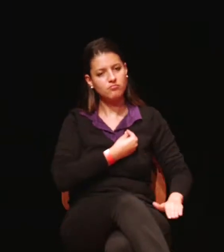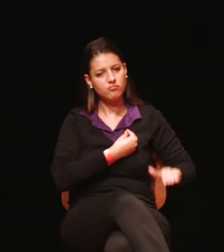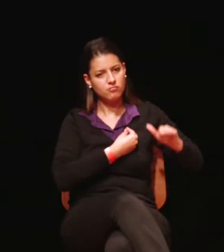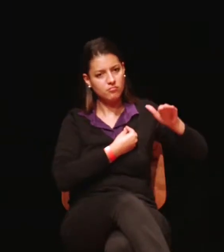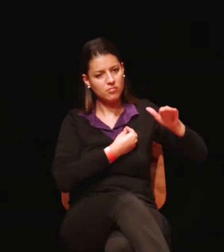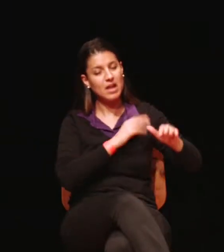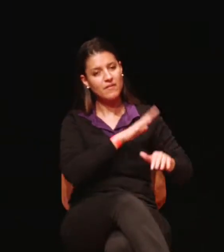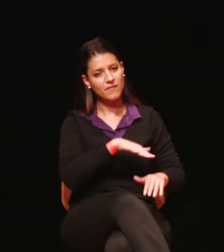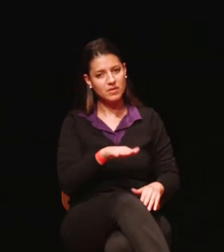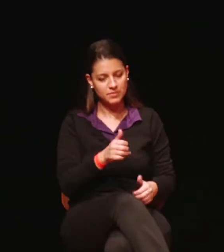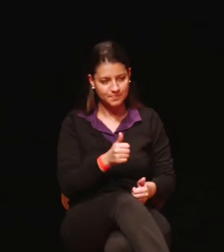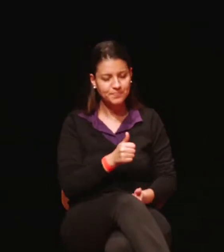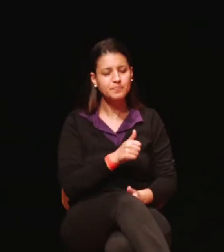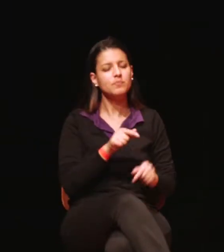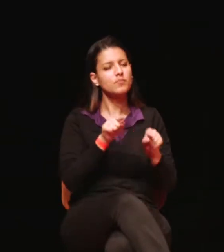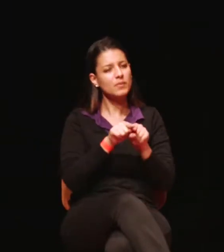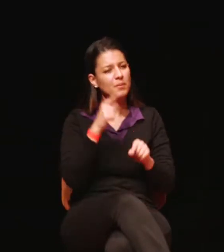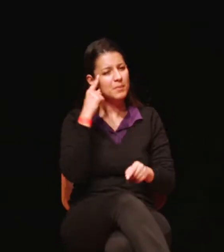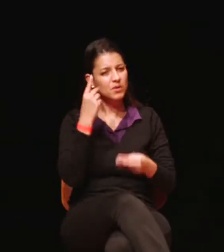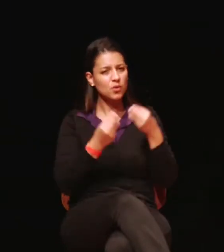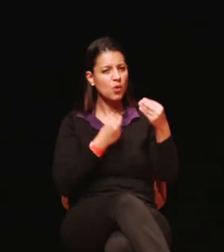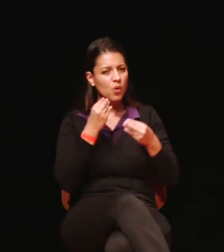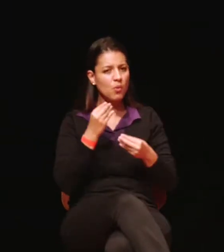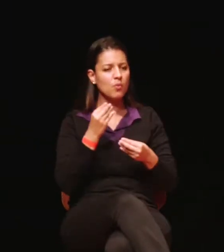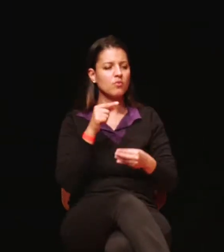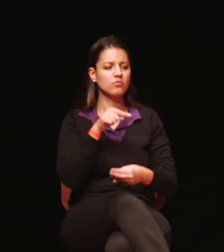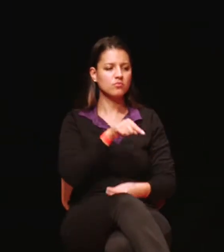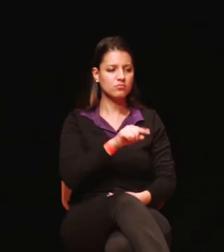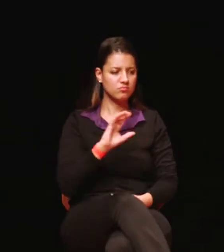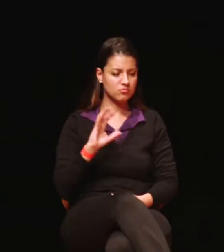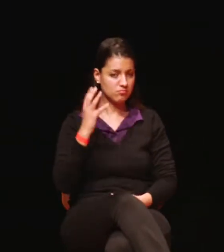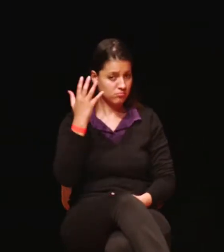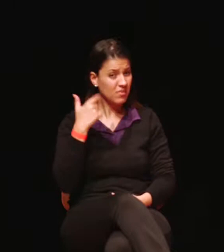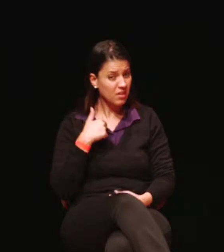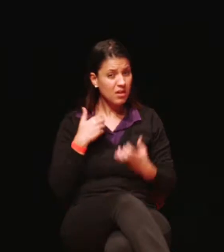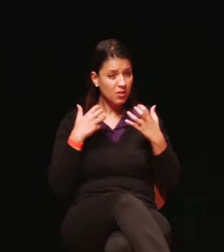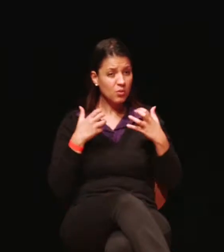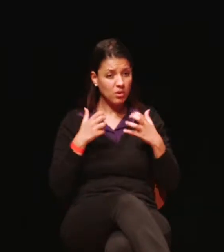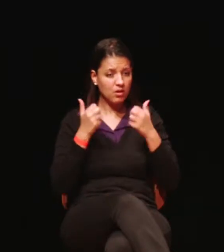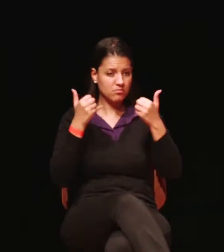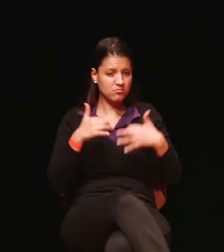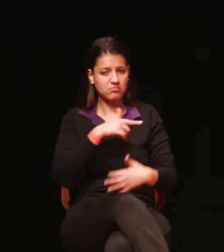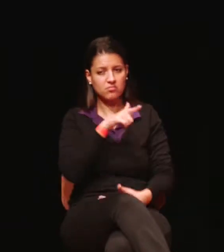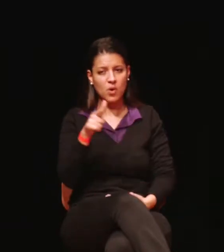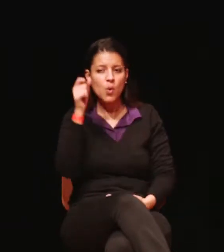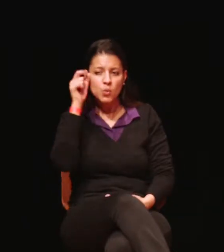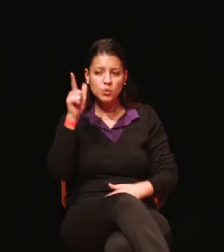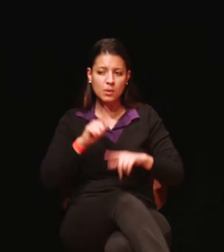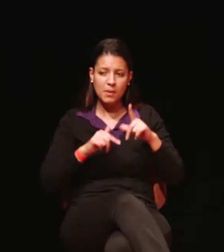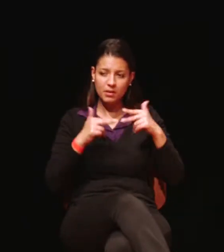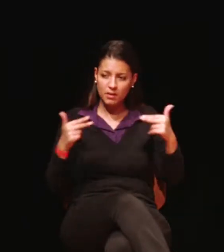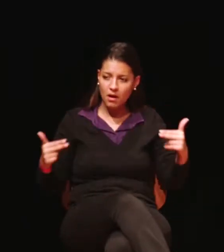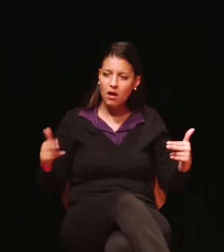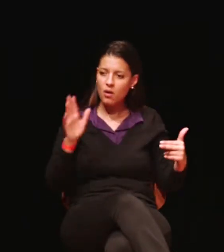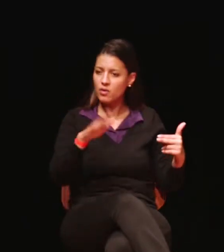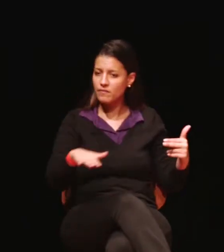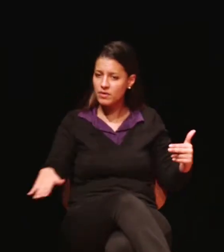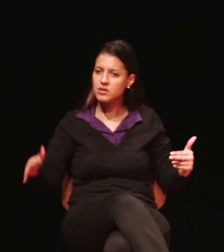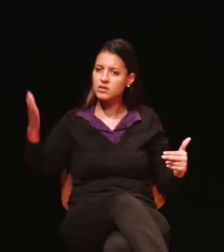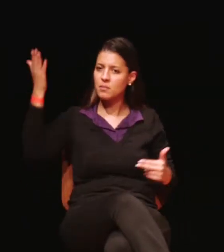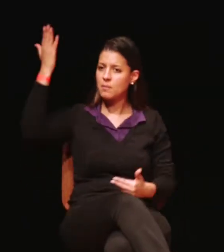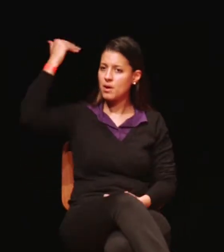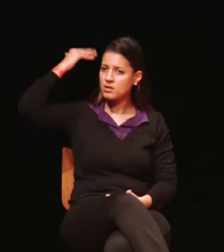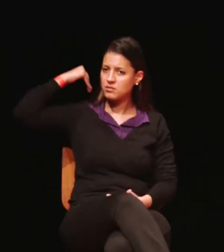Tendo em vista a natureza deste evento, gostaria de sublinhar que muito da cultura material da infância no passado